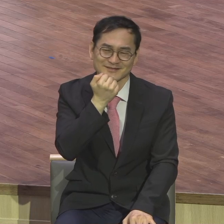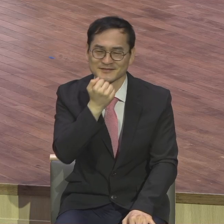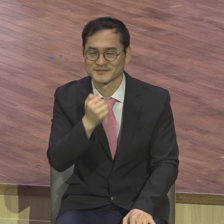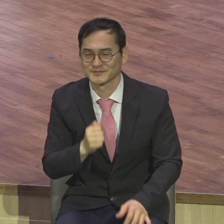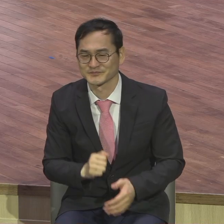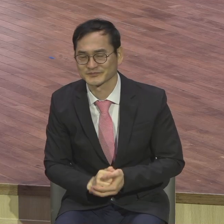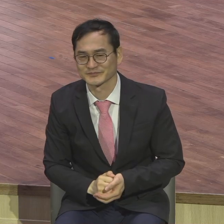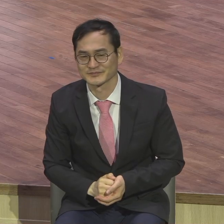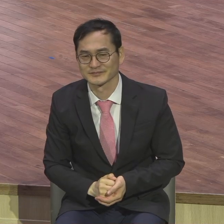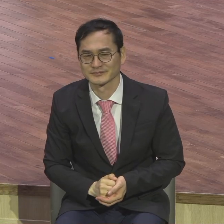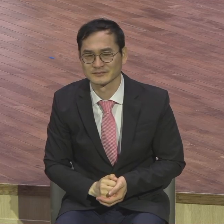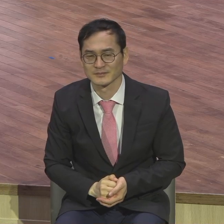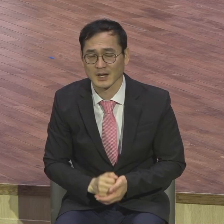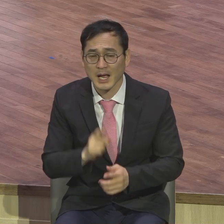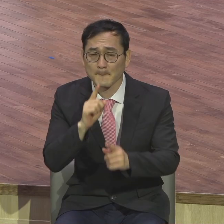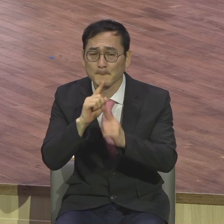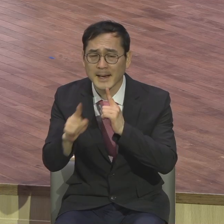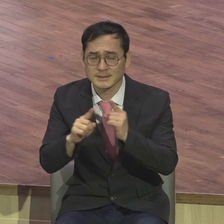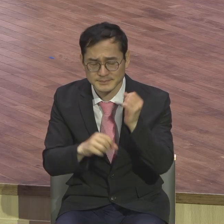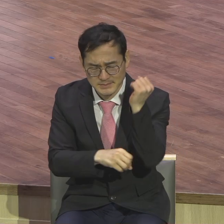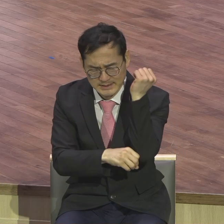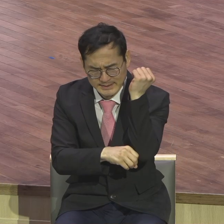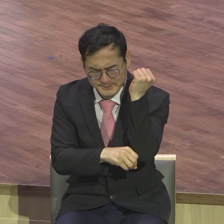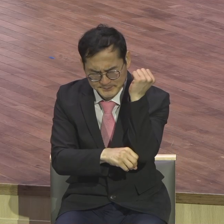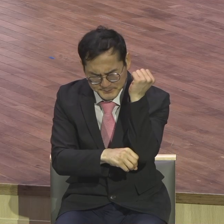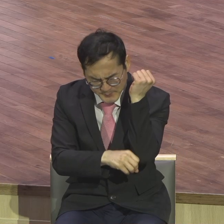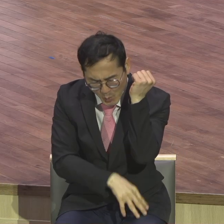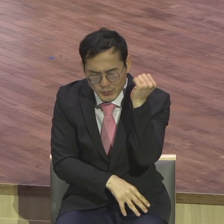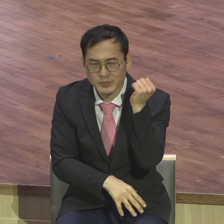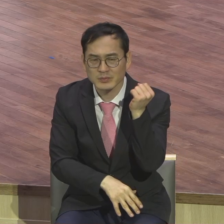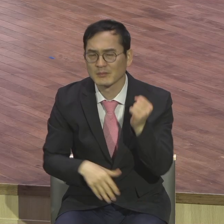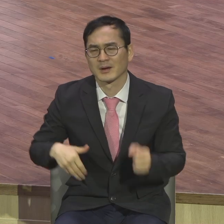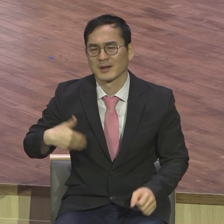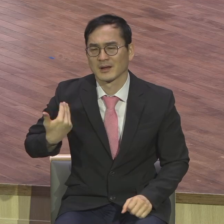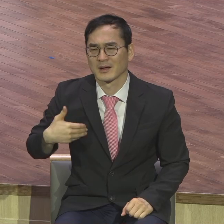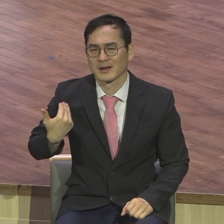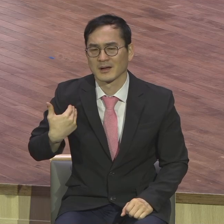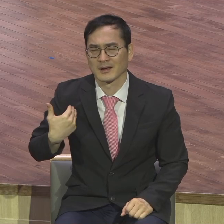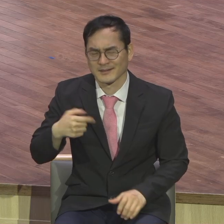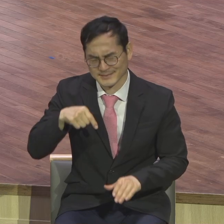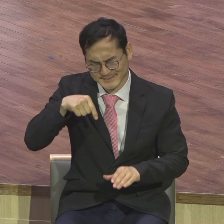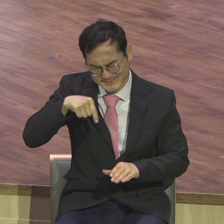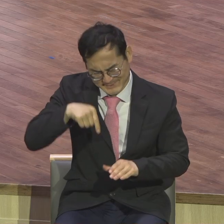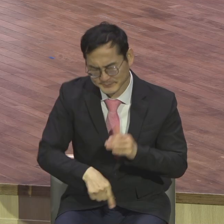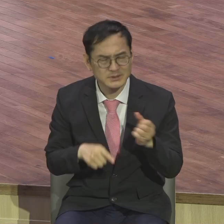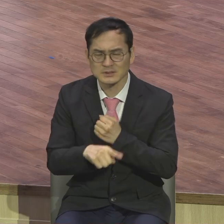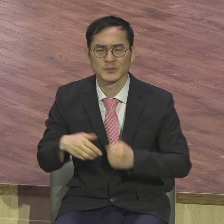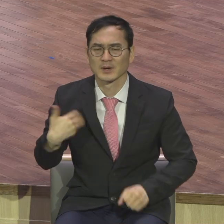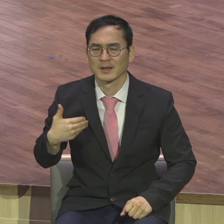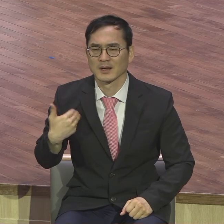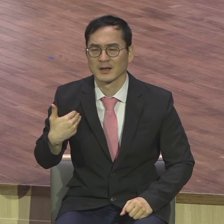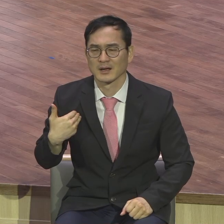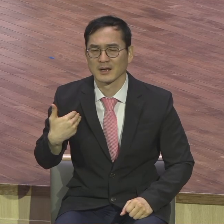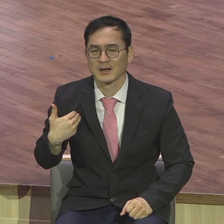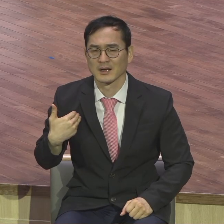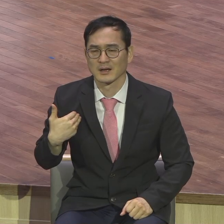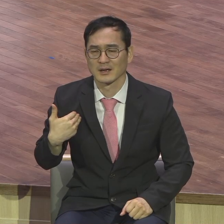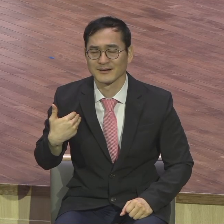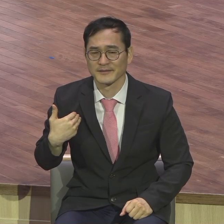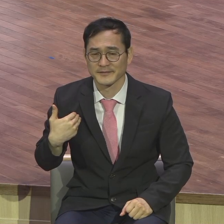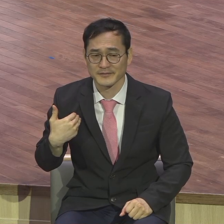말씀의 본질을 제대로 붙잡지 못하니까 뭐요. 문제 해결이 안 돼요.